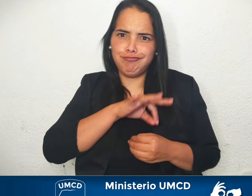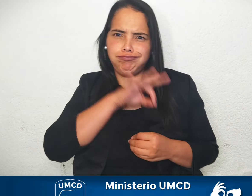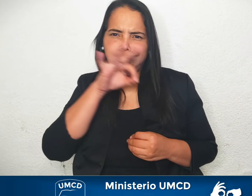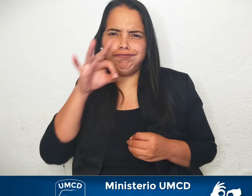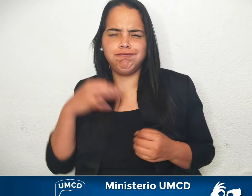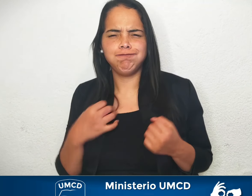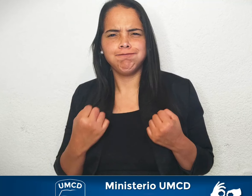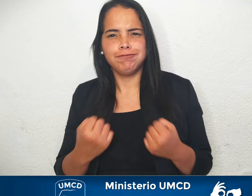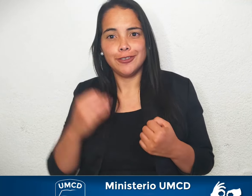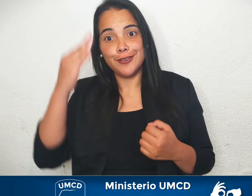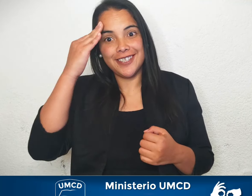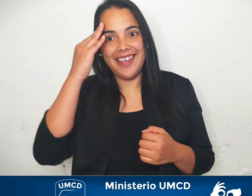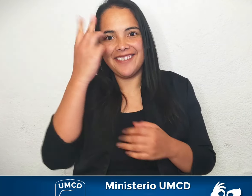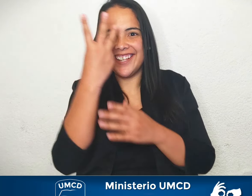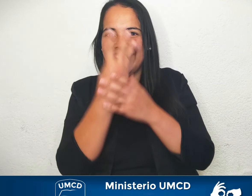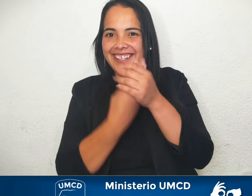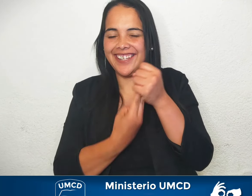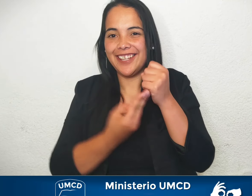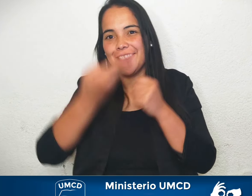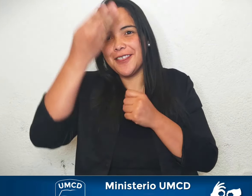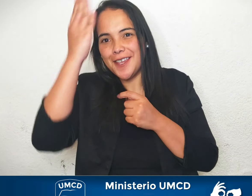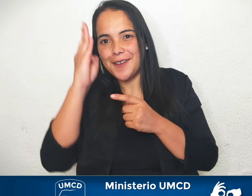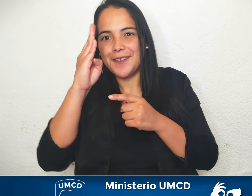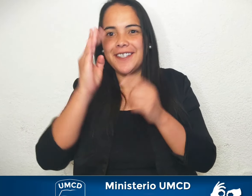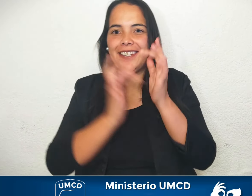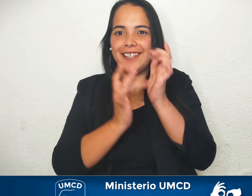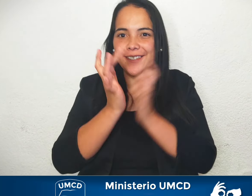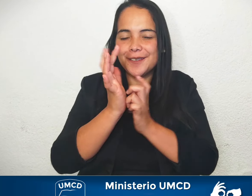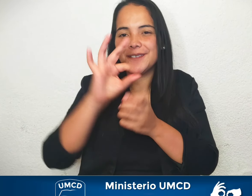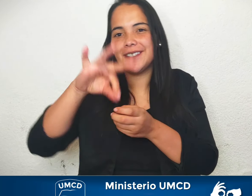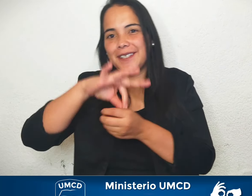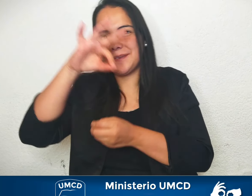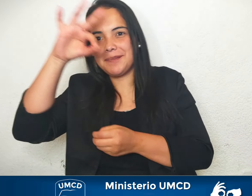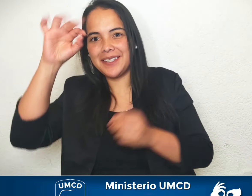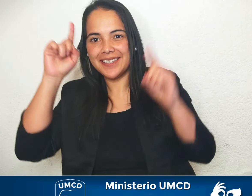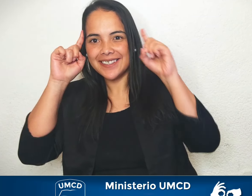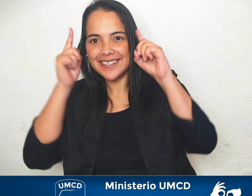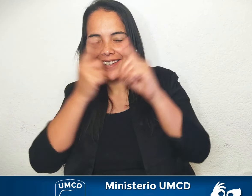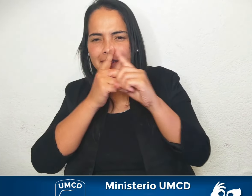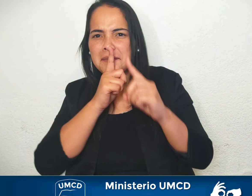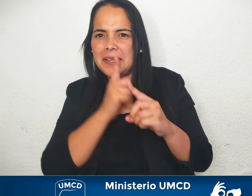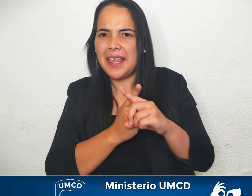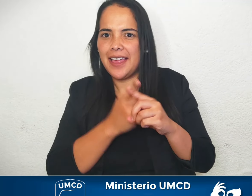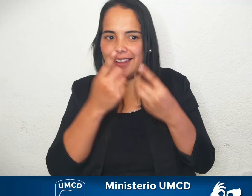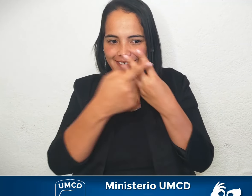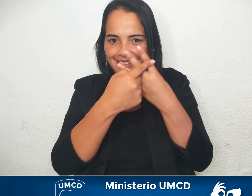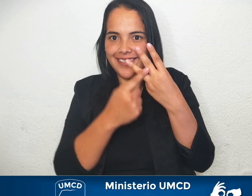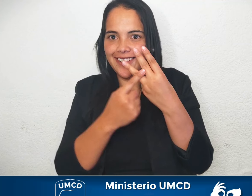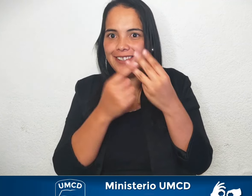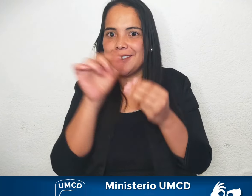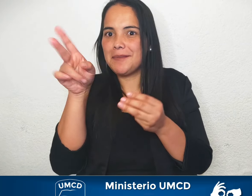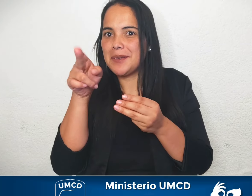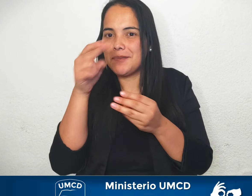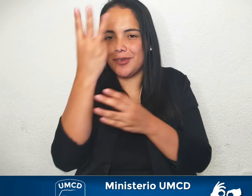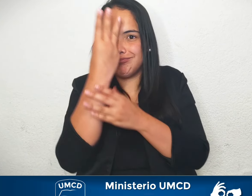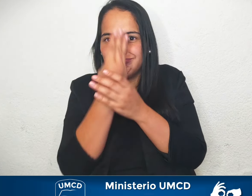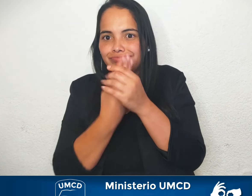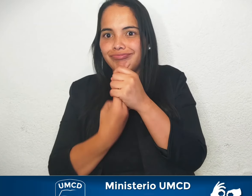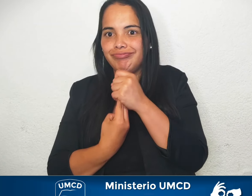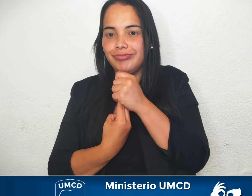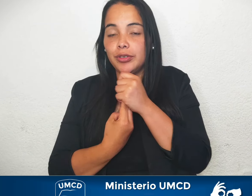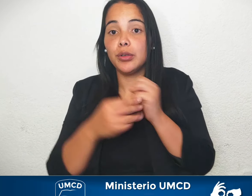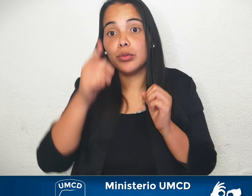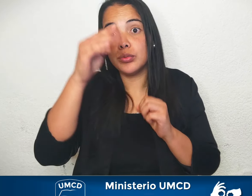El Espíritu Santo, la tercera persona de la Trinidad y una de las personas menos entendidas realmente dentro